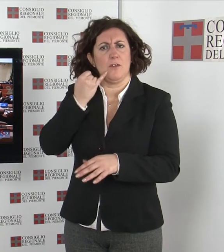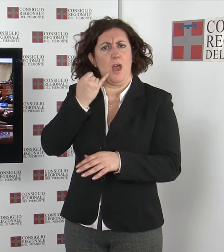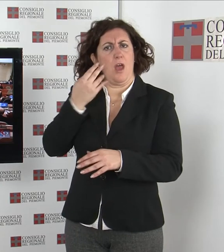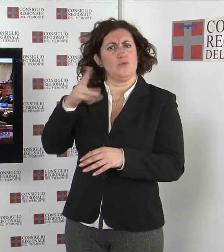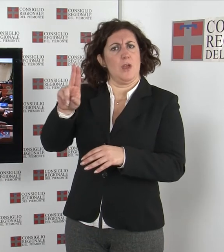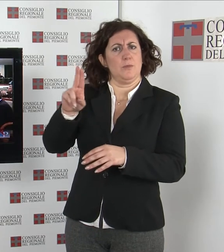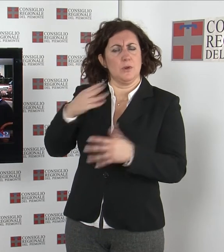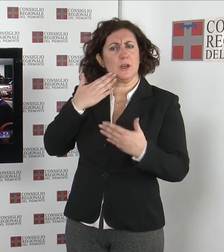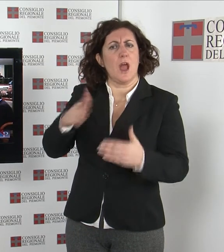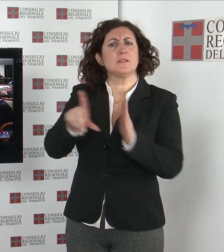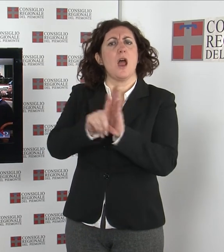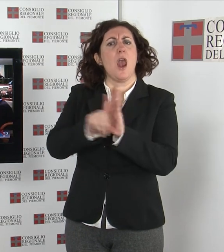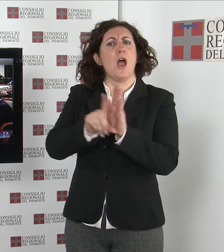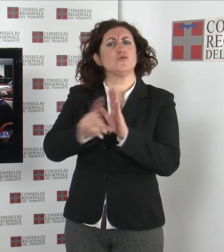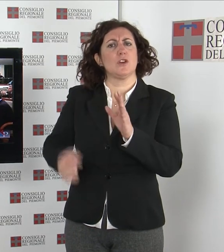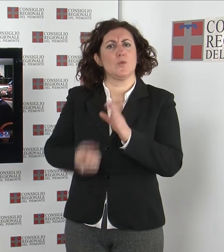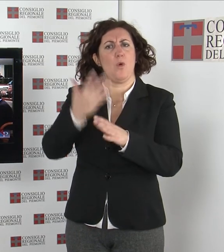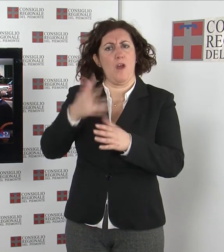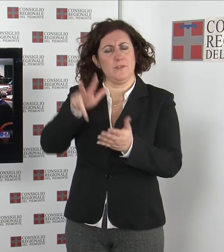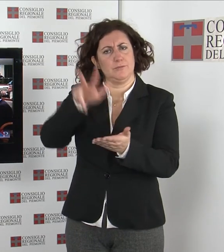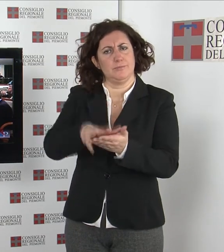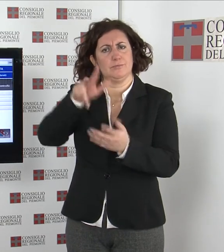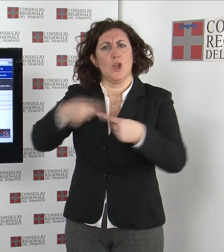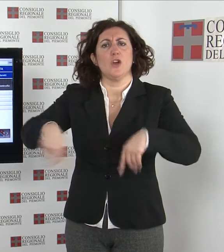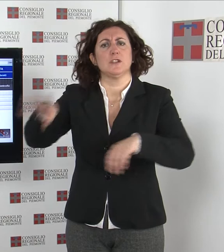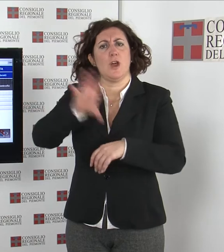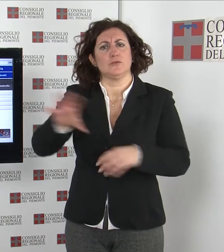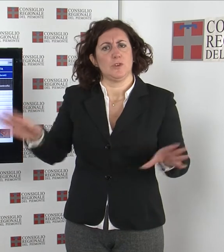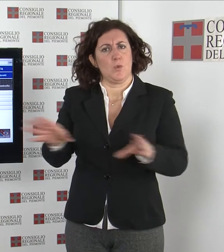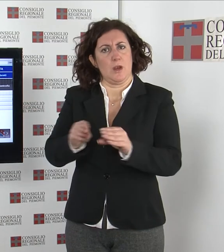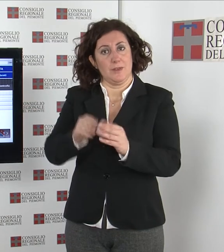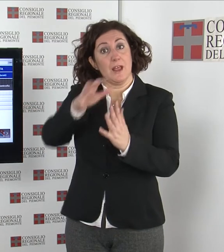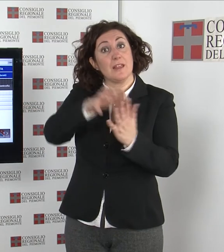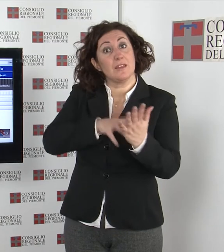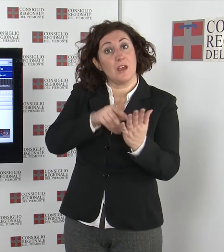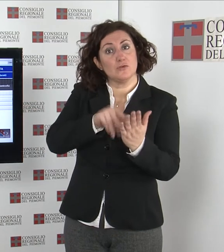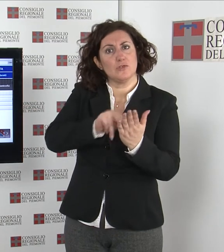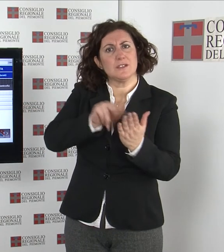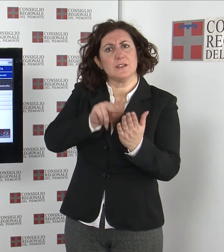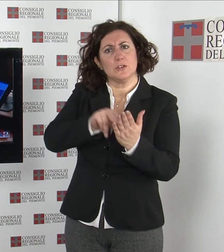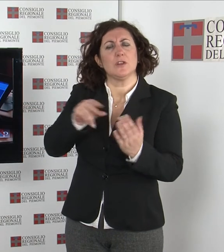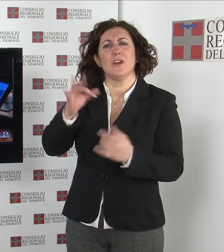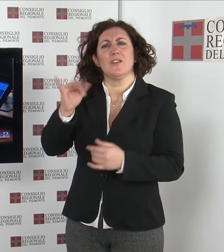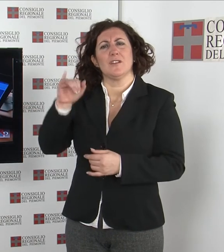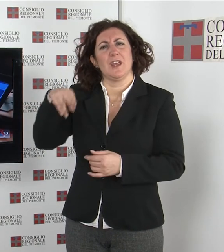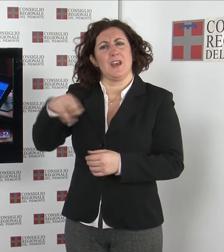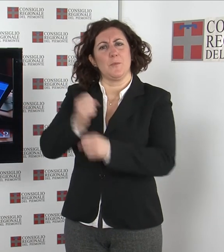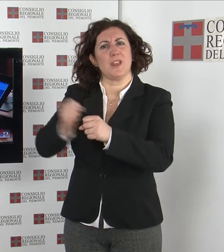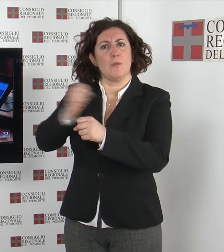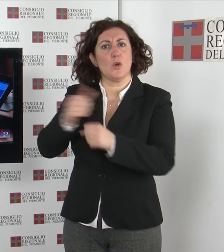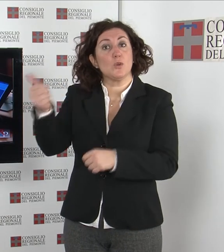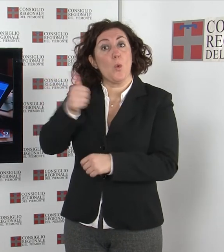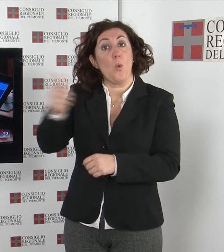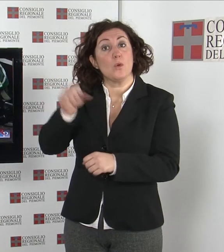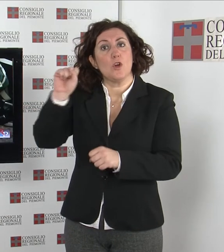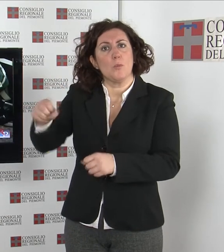approvata all'unanimità dal Consiglio Regionale il testo prevede che non sarà solo più fin Piemonte la finanziaria della Regione ad erogare